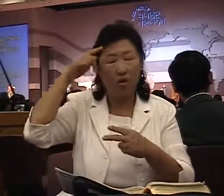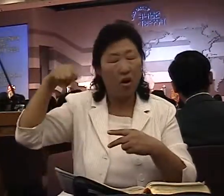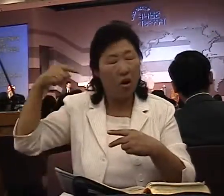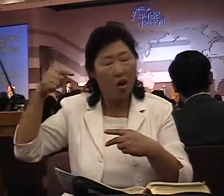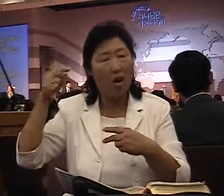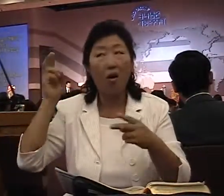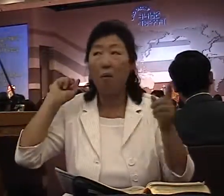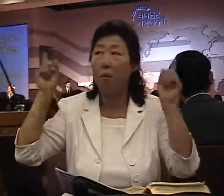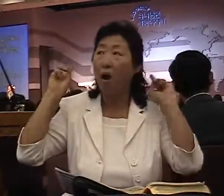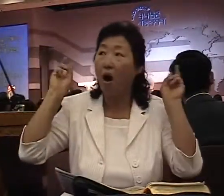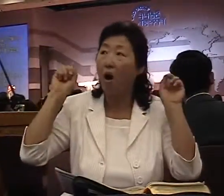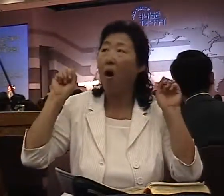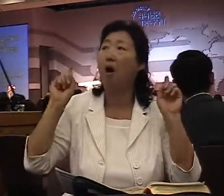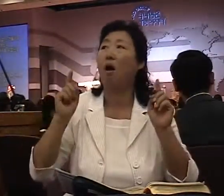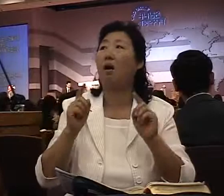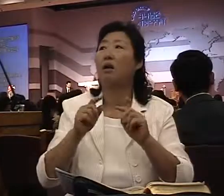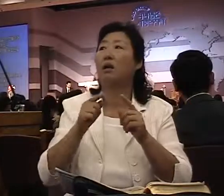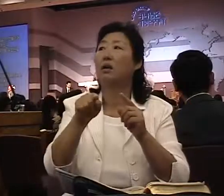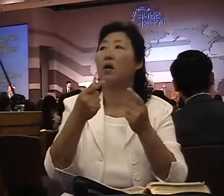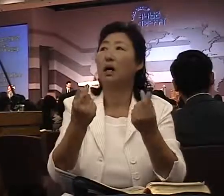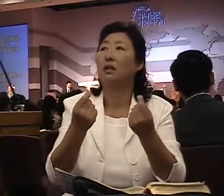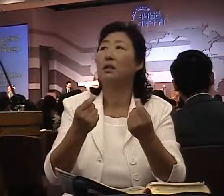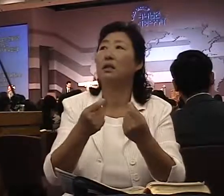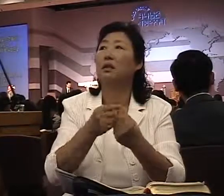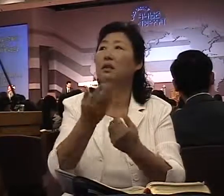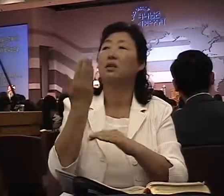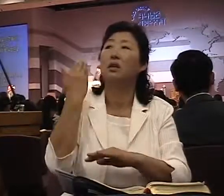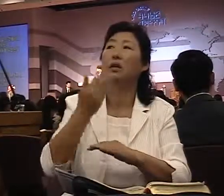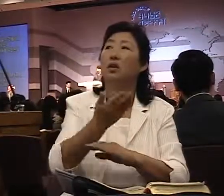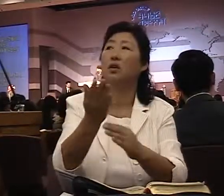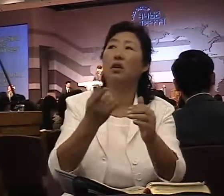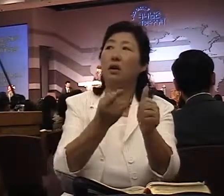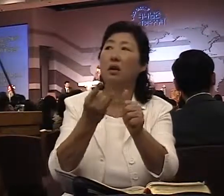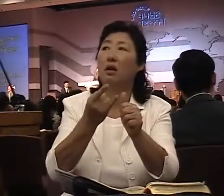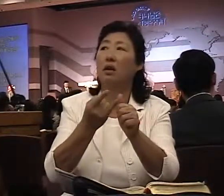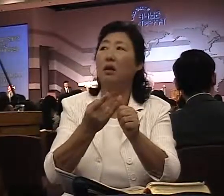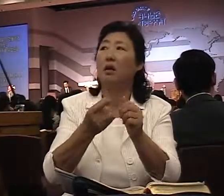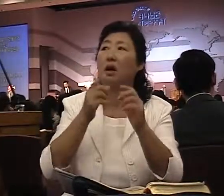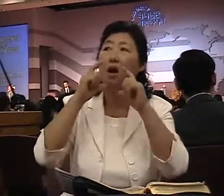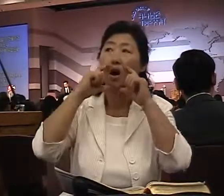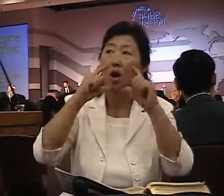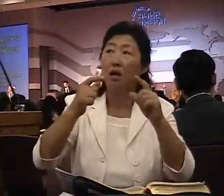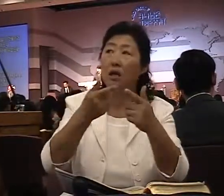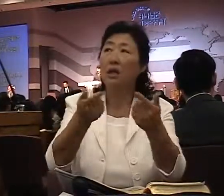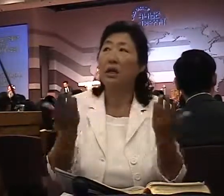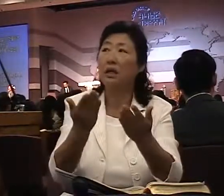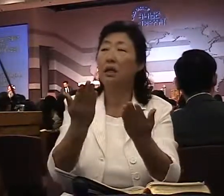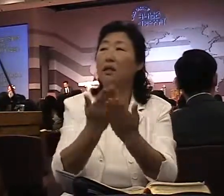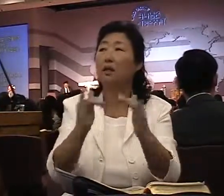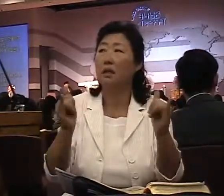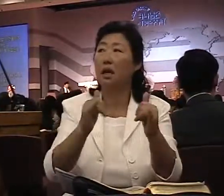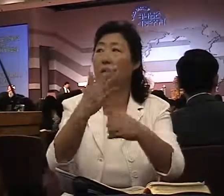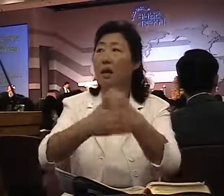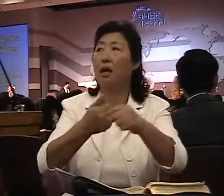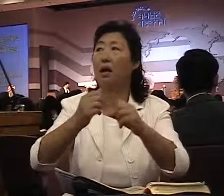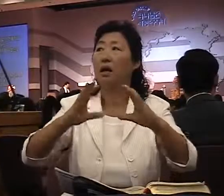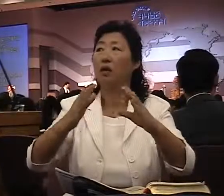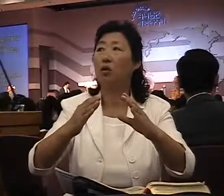같은 것들이라. 전에 너희에게 경계한 것 같이 경계하노니 이런 일을 하는 자들은 하나님의 나라를 유혹으로